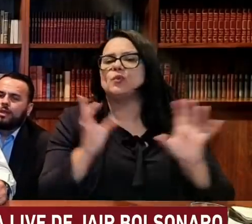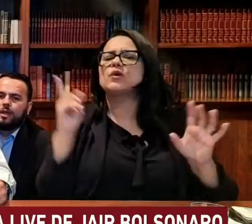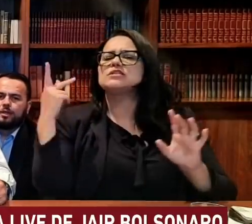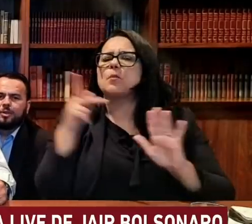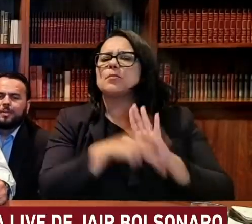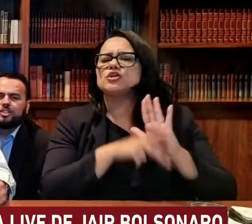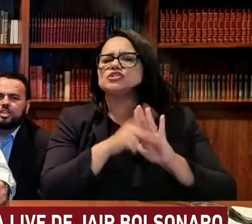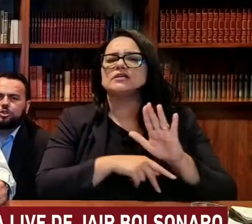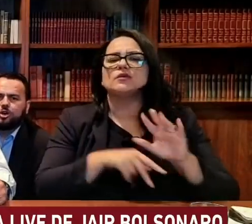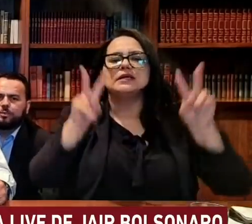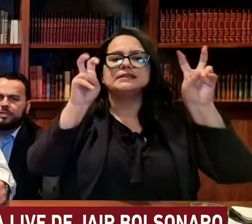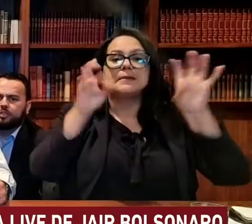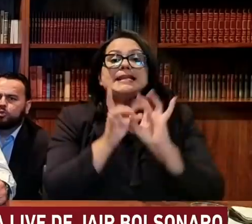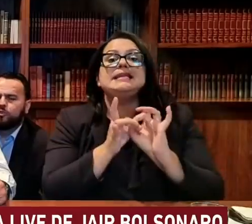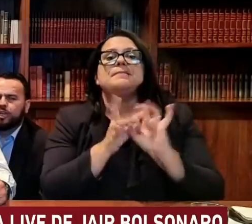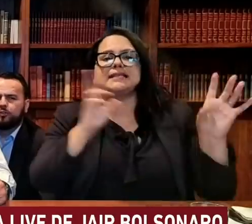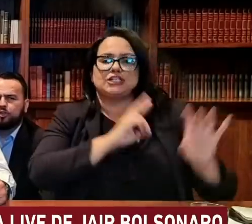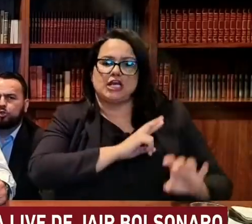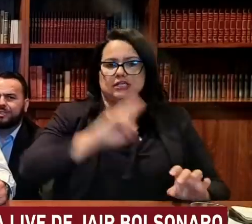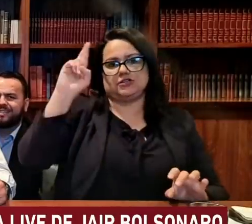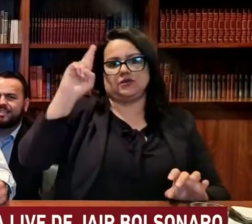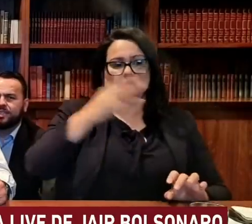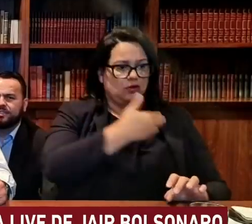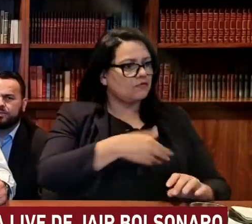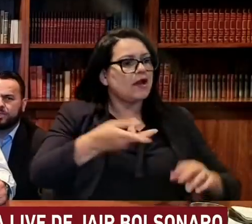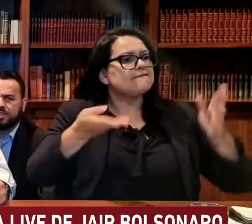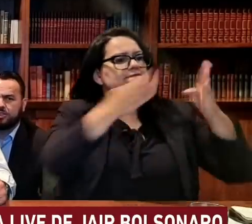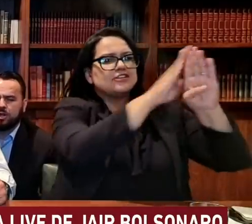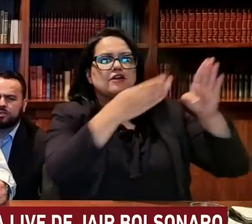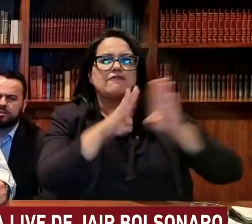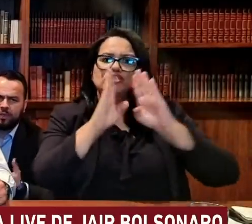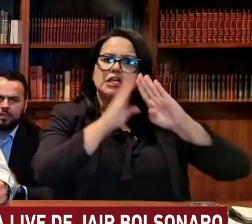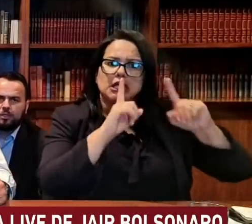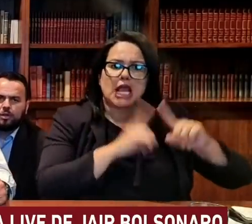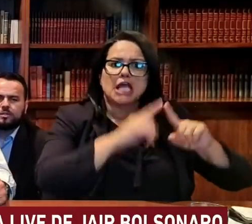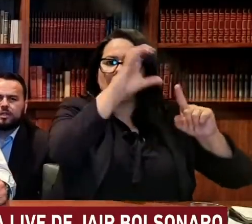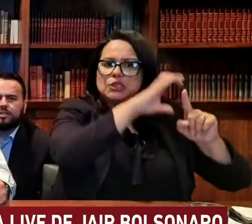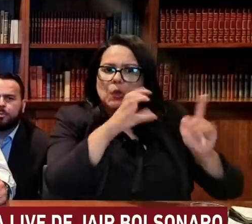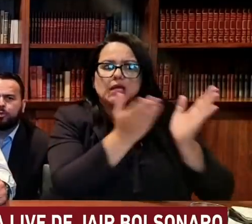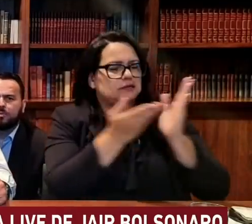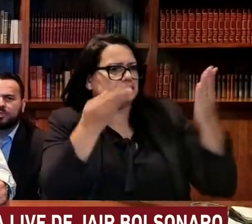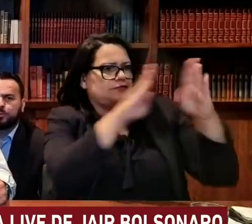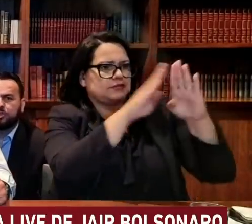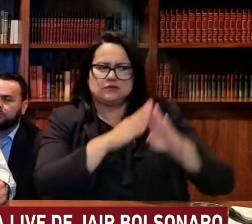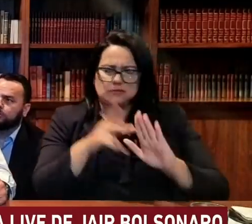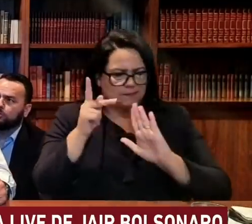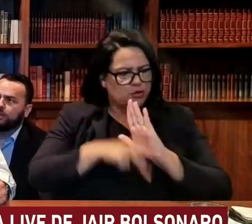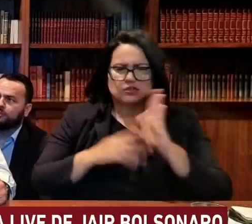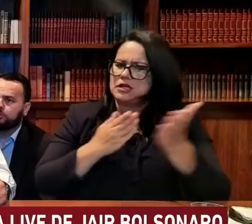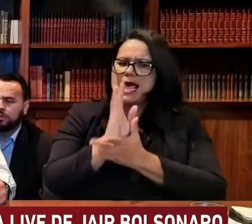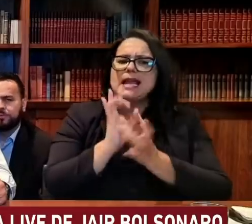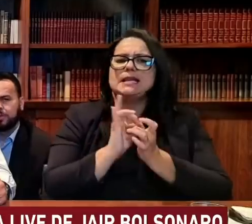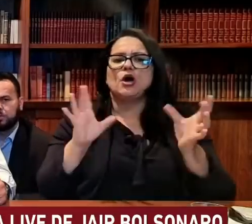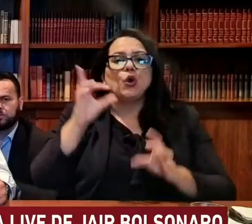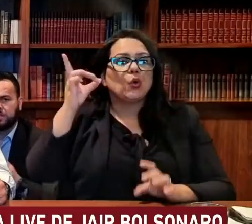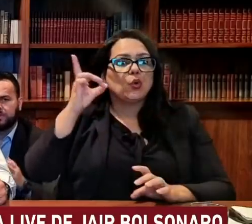projeto? Sobre liberdade religiosa, presidente. O governador fechou todas as igrejas ali, os templos religiosos, e nós ali aprovamos esse projeto, né, que o Dória